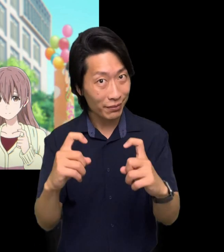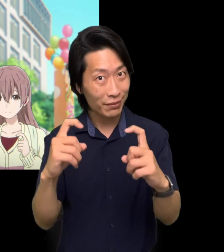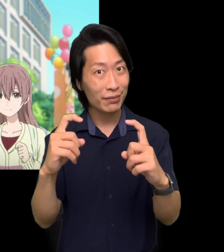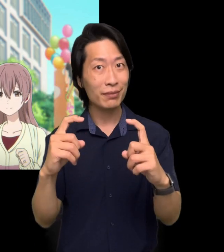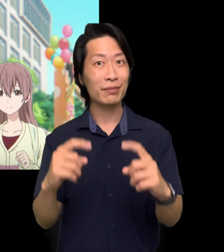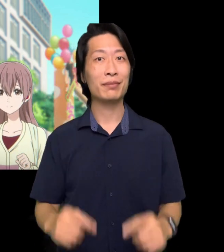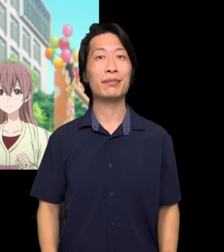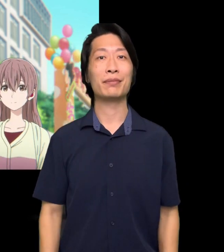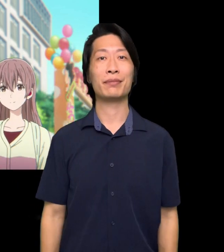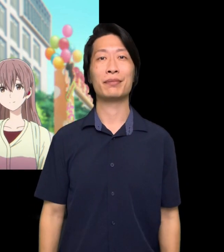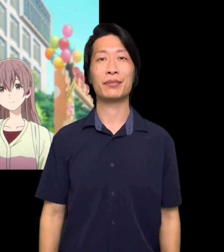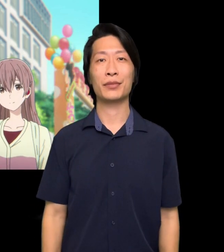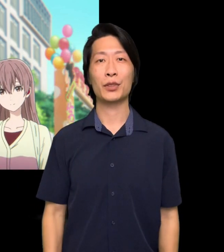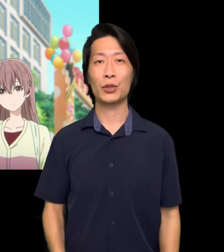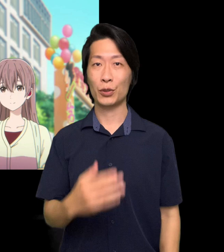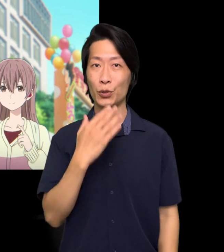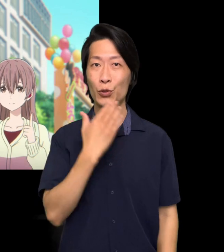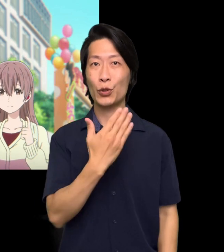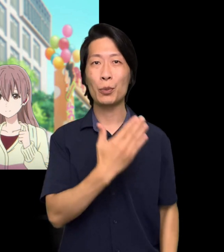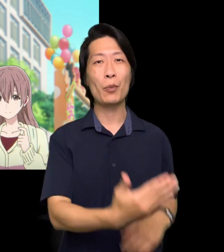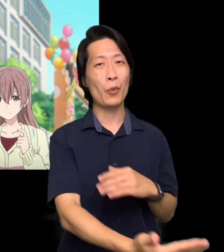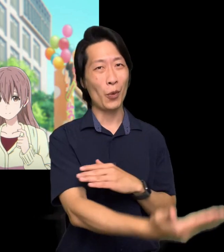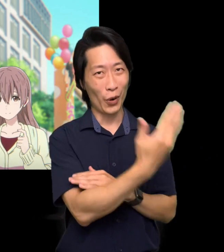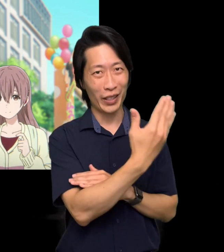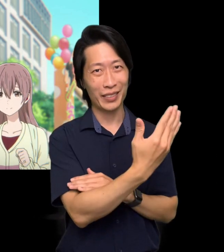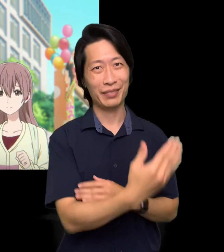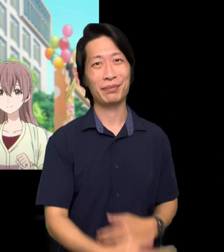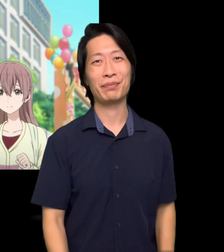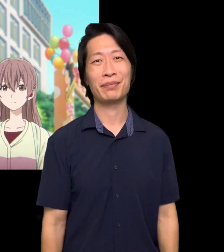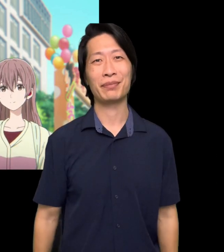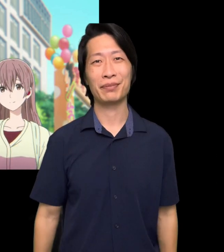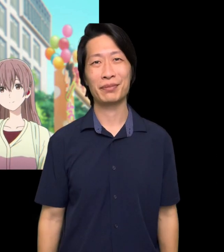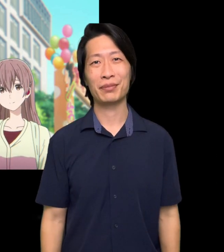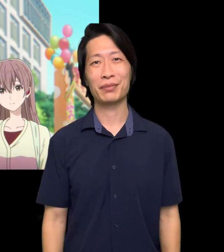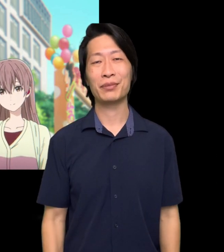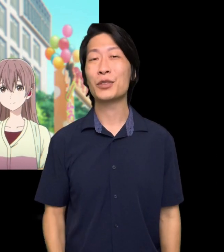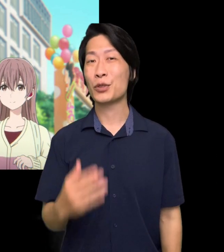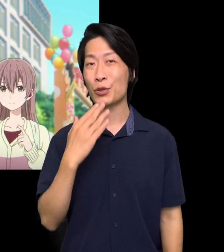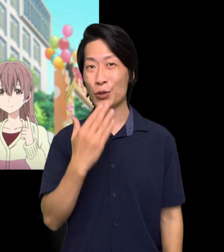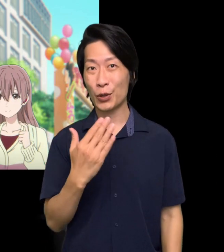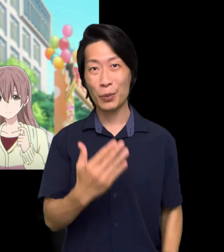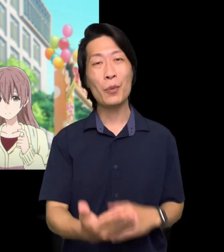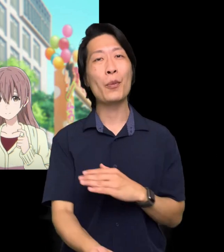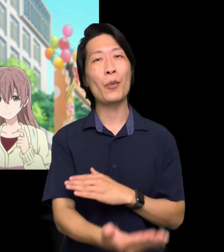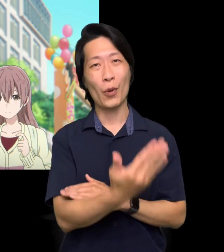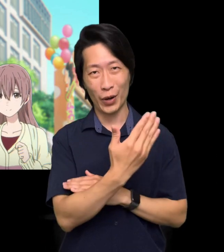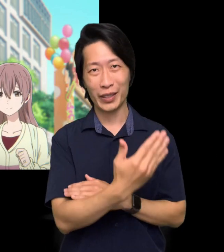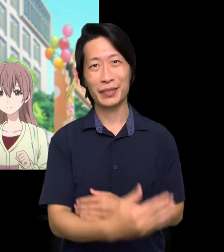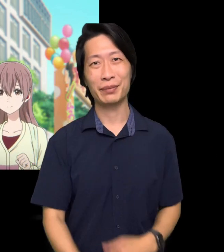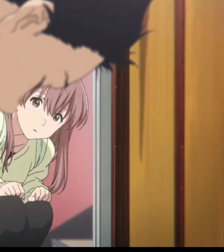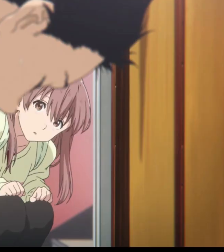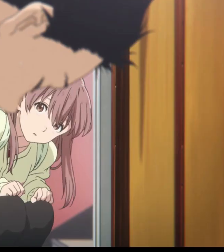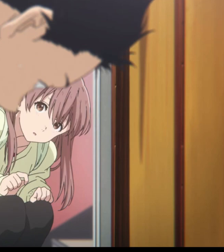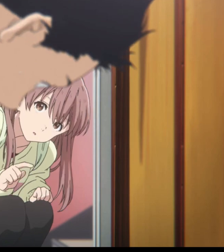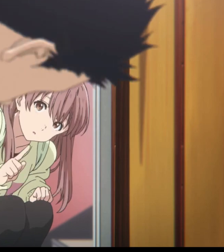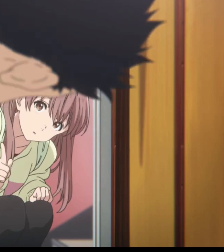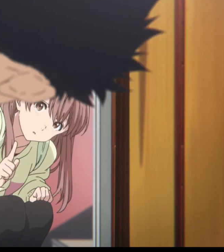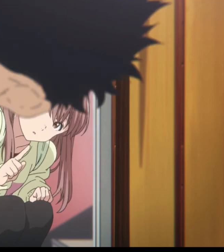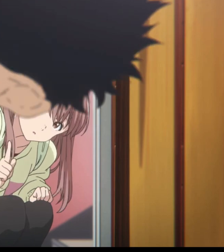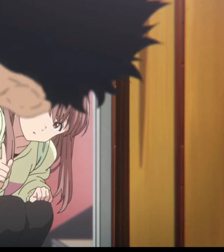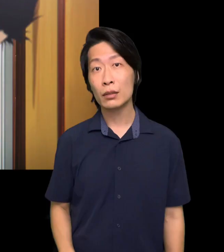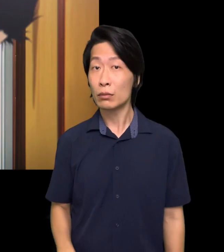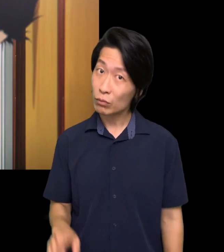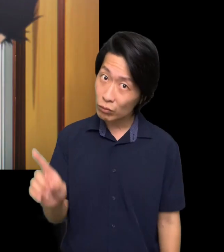ます。 Good morning. Good morning. どうし